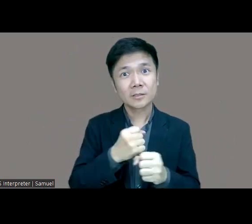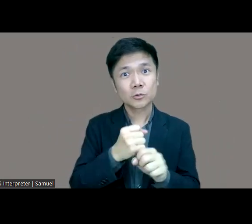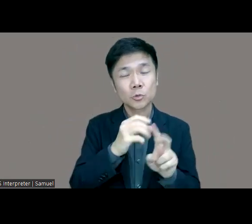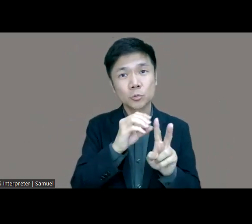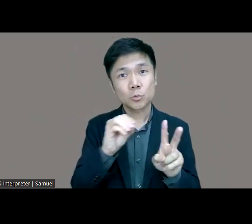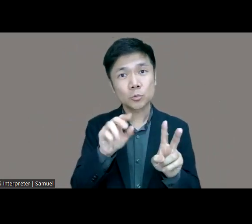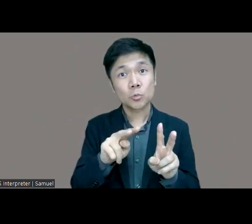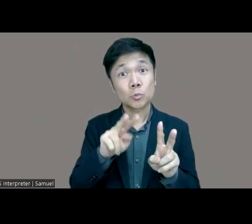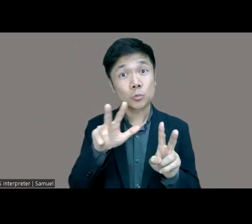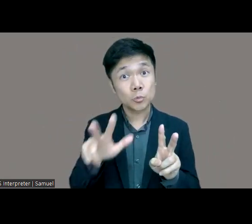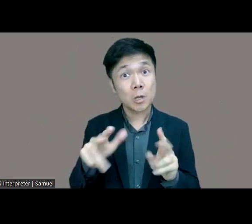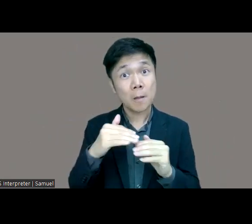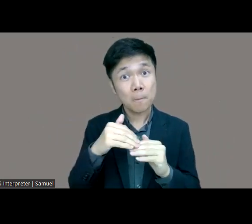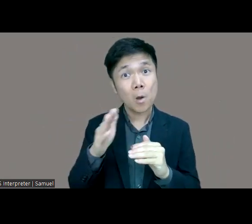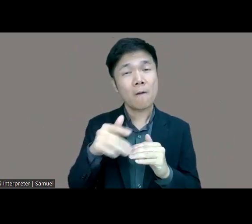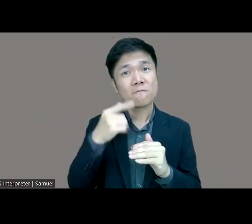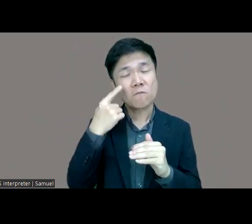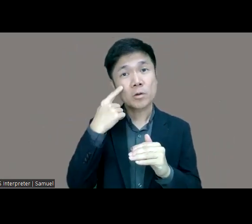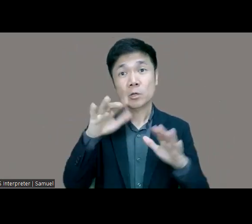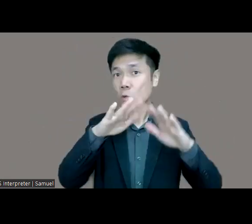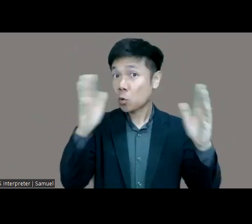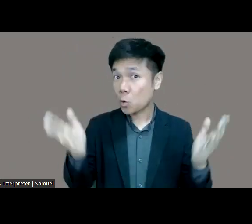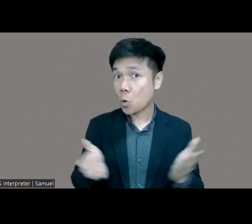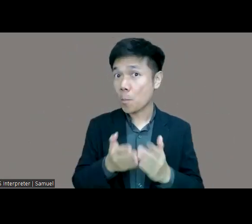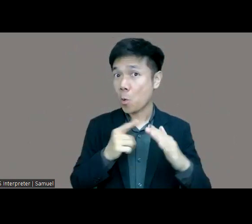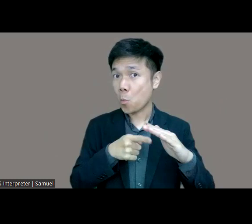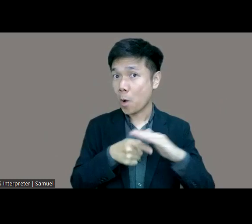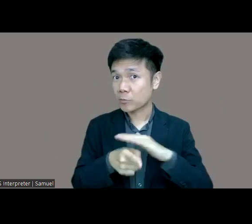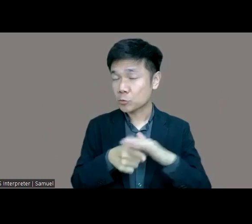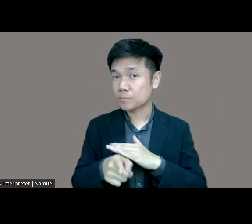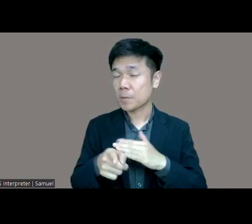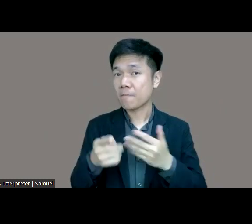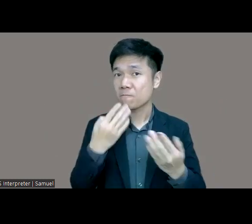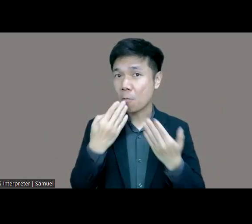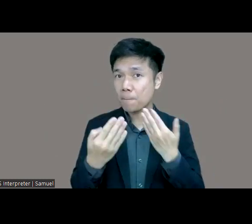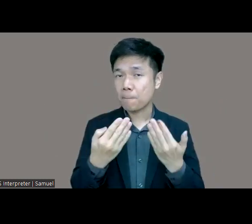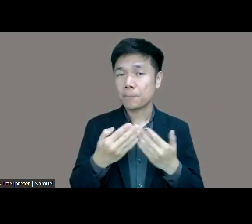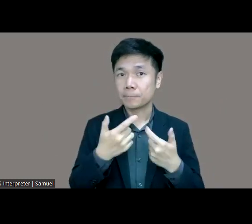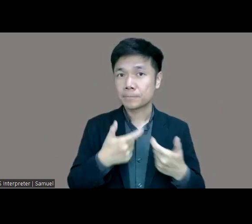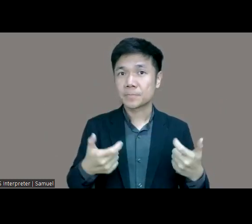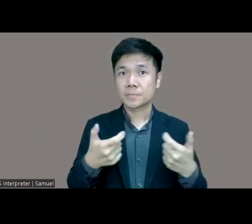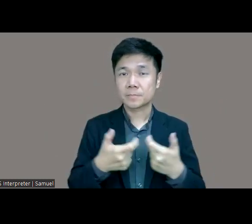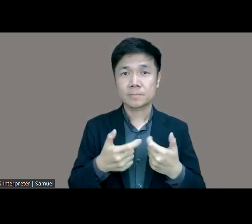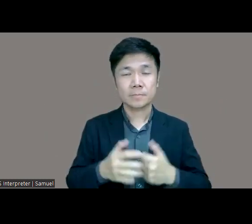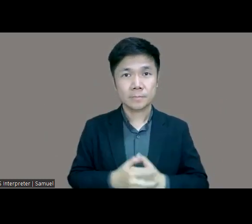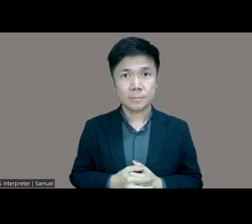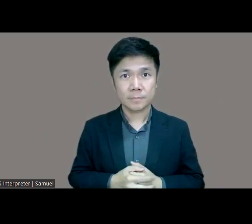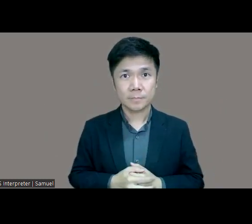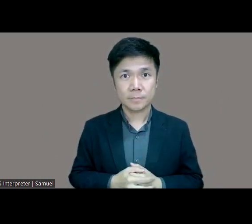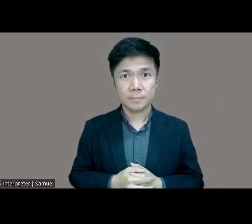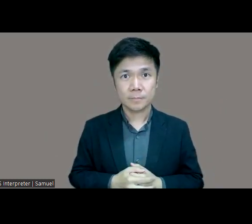de planifié pour 2023. Il y aura le Forum global pour les réfugiés. Nous avons aussi parlé beaucoup des